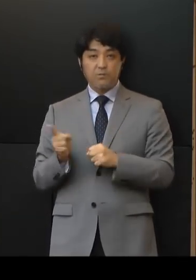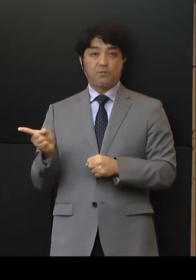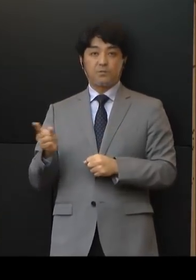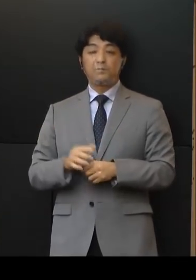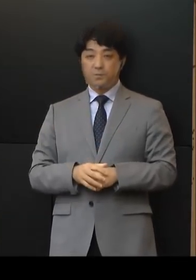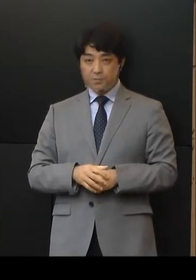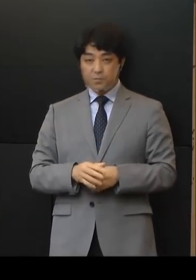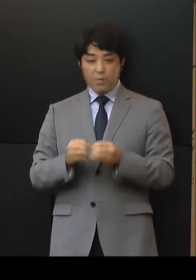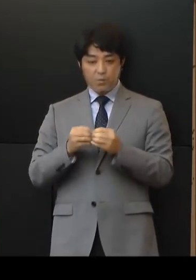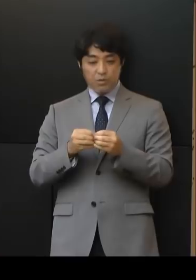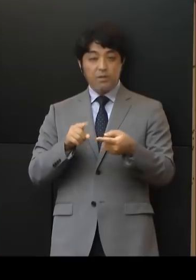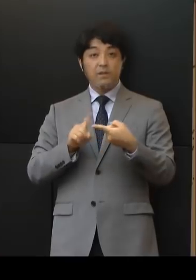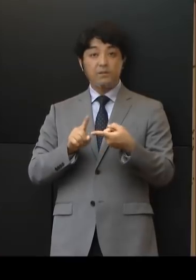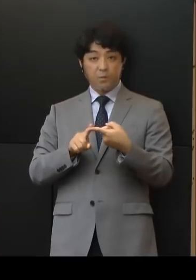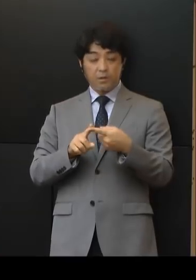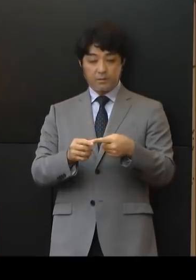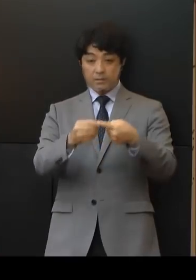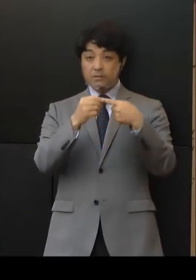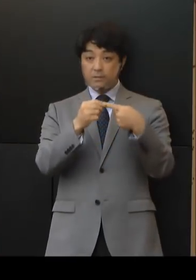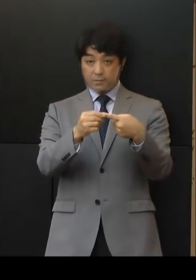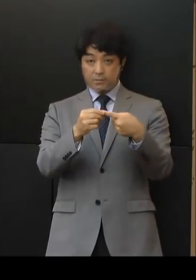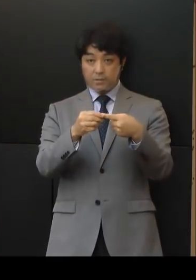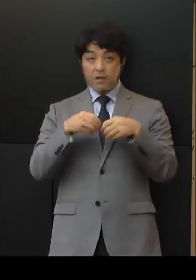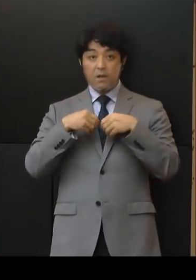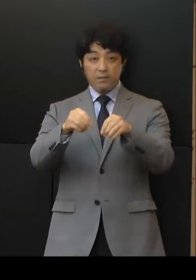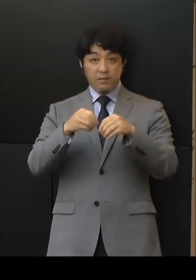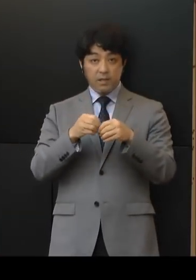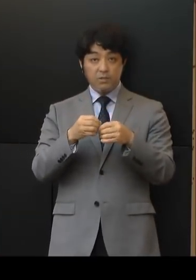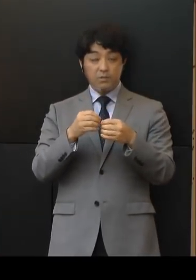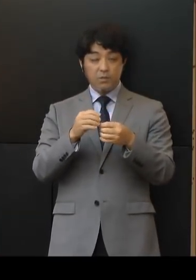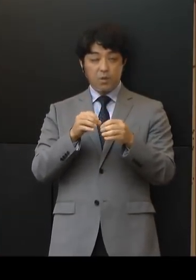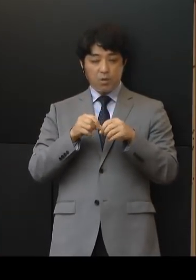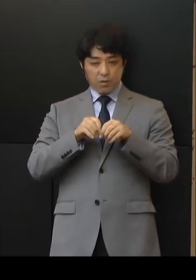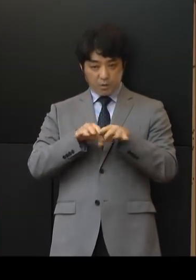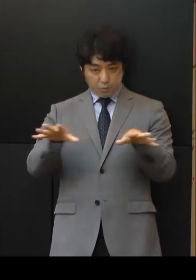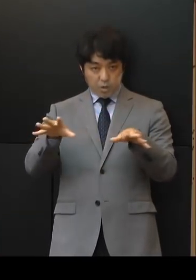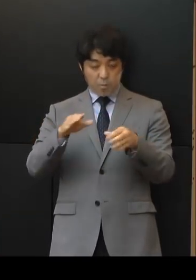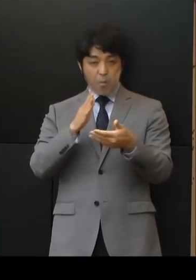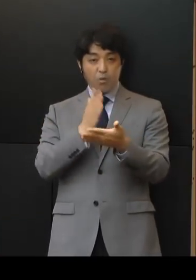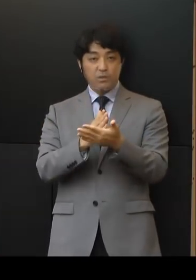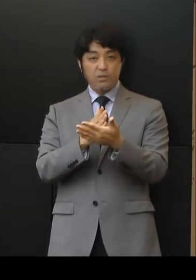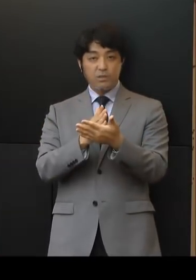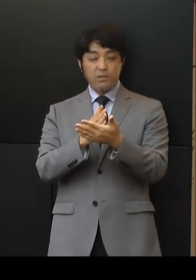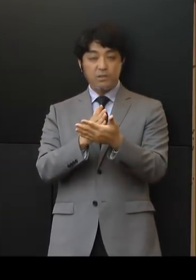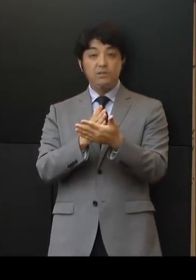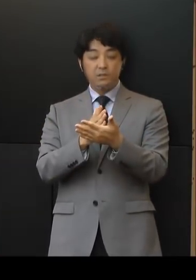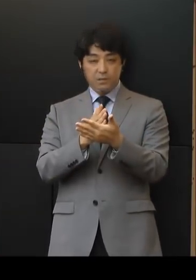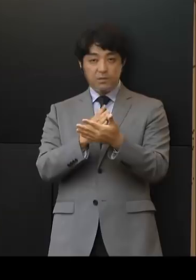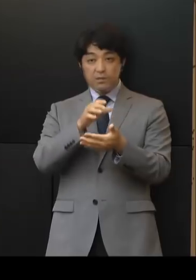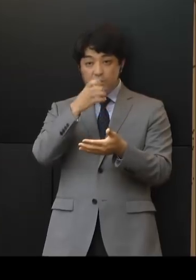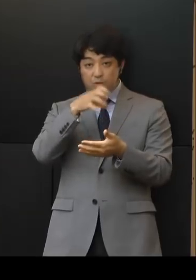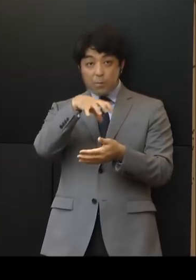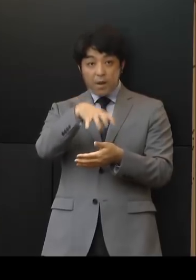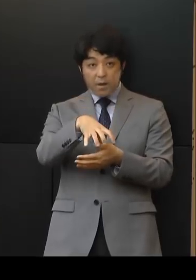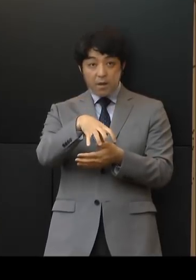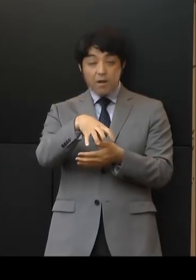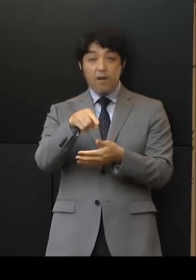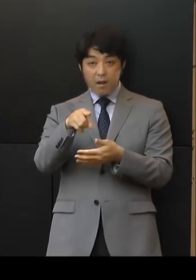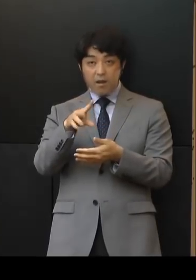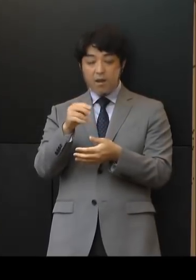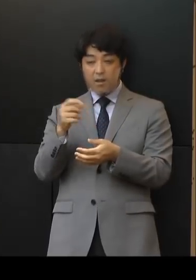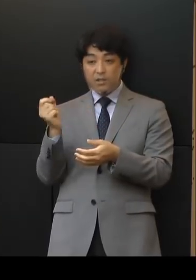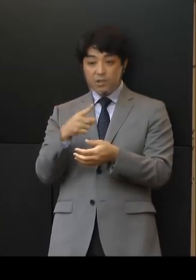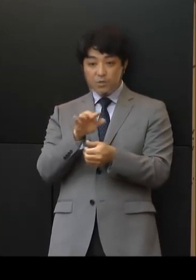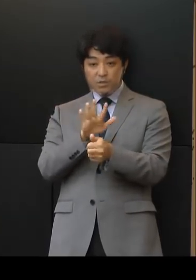、1、感染症拡大防止の観点による飲食店への緊急支援